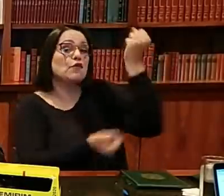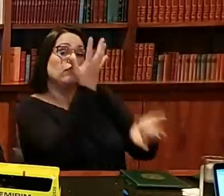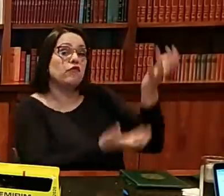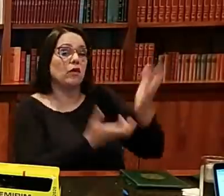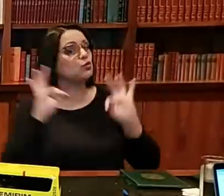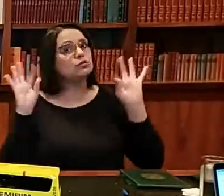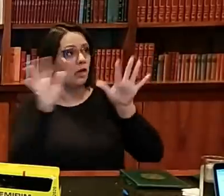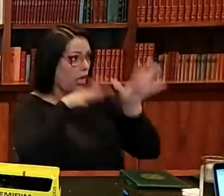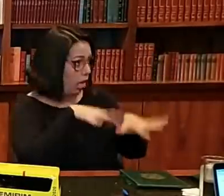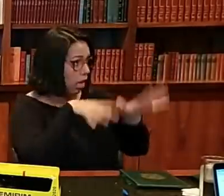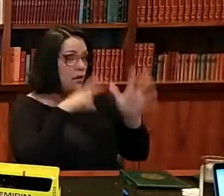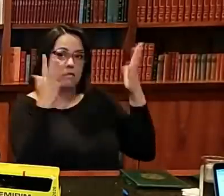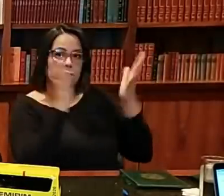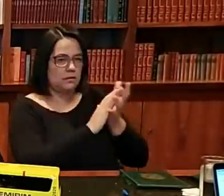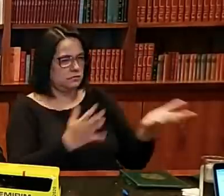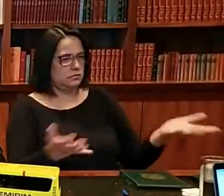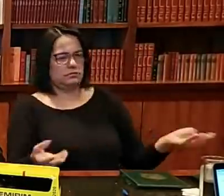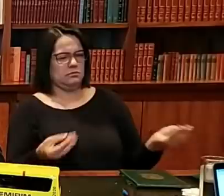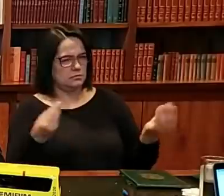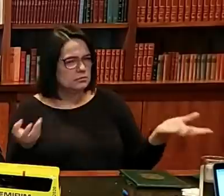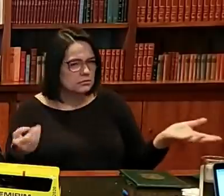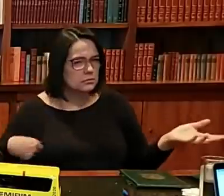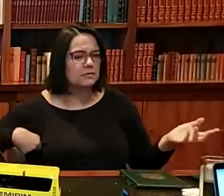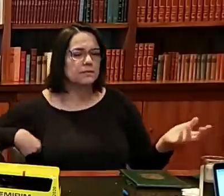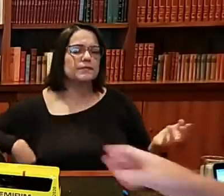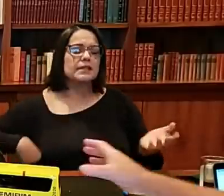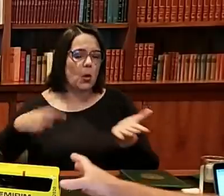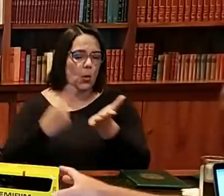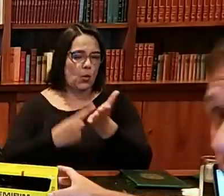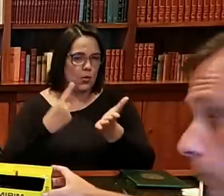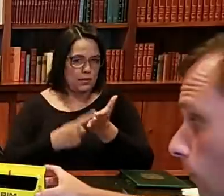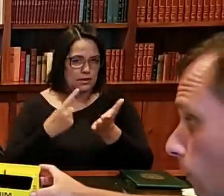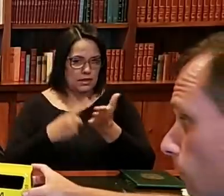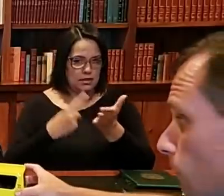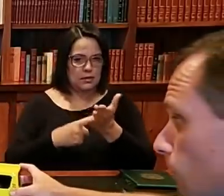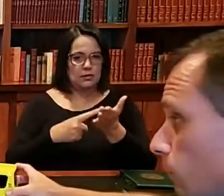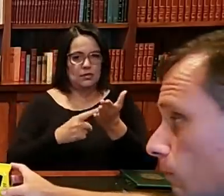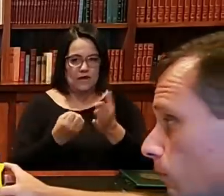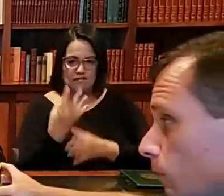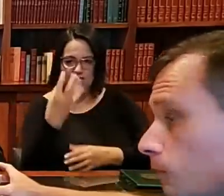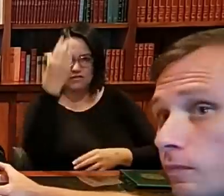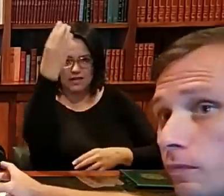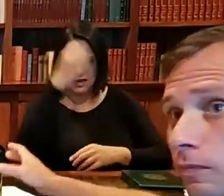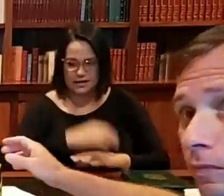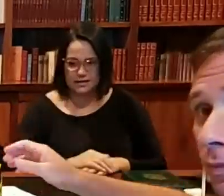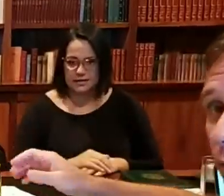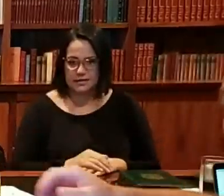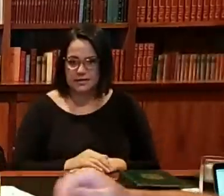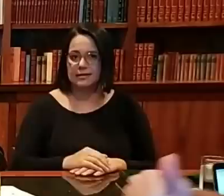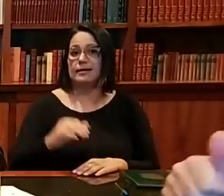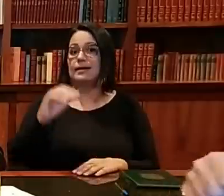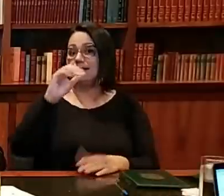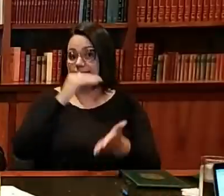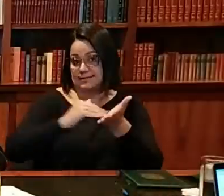verdade. Inclusive, estamos acertando uma viagem via o nosso ASAI, a Subsecretaria de Assuntos